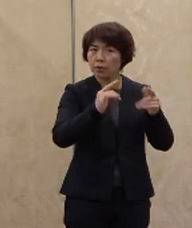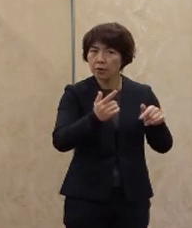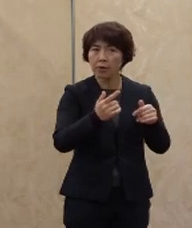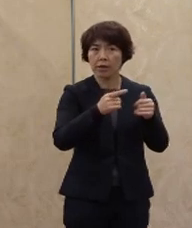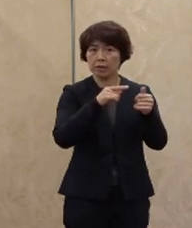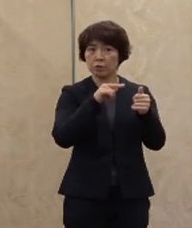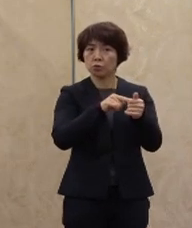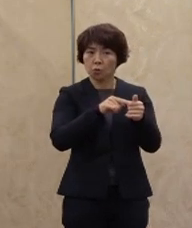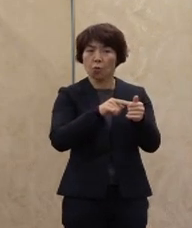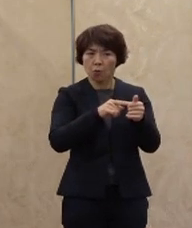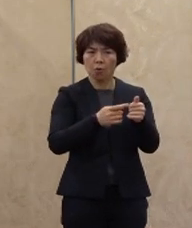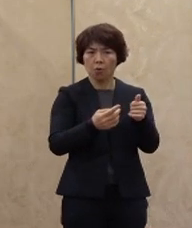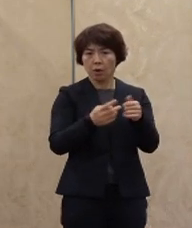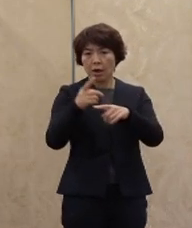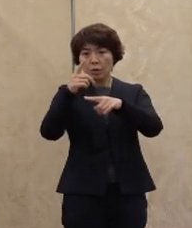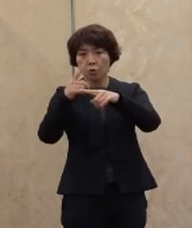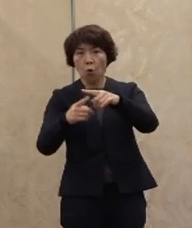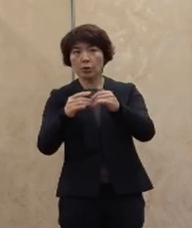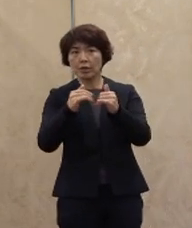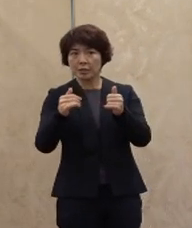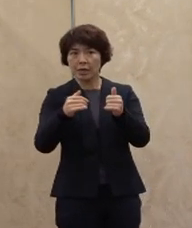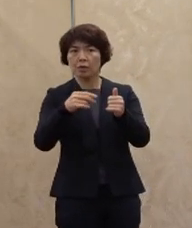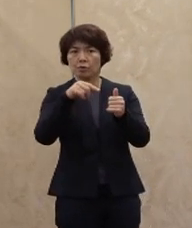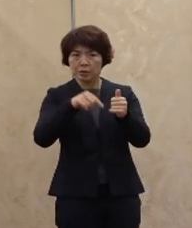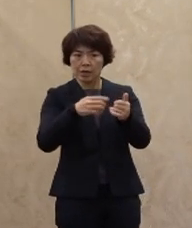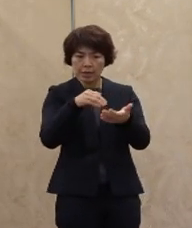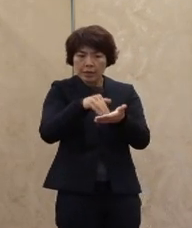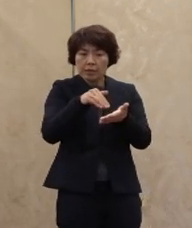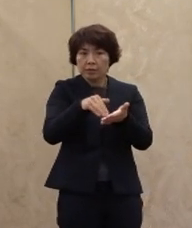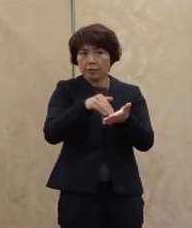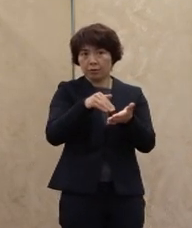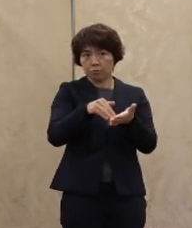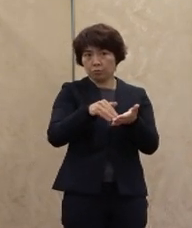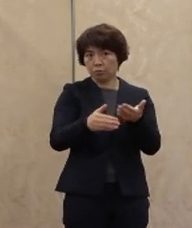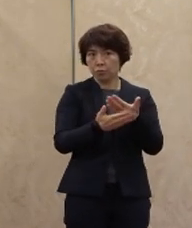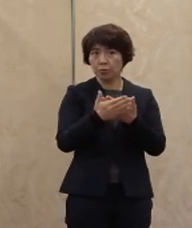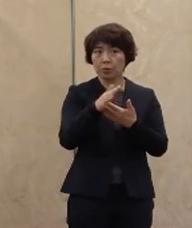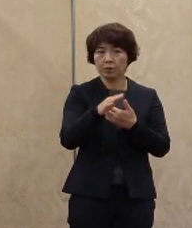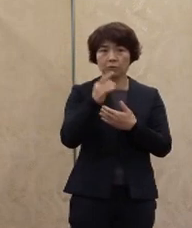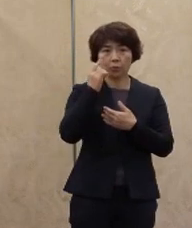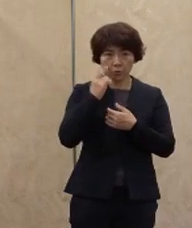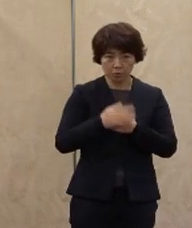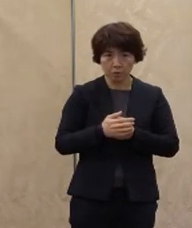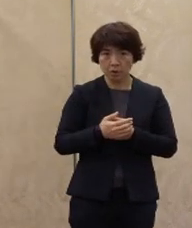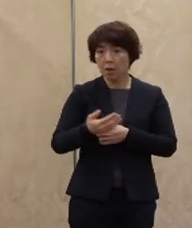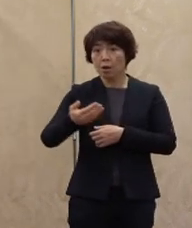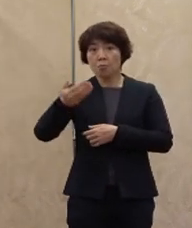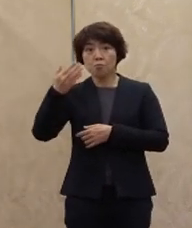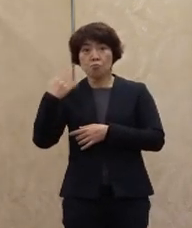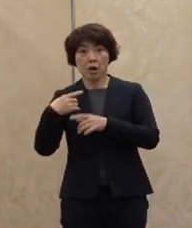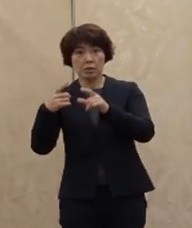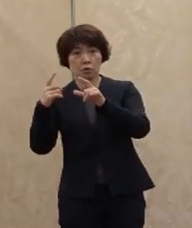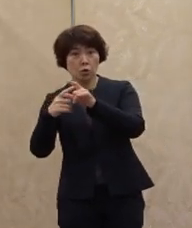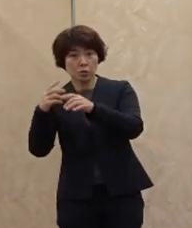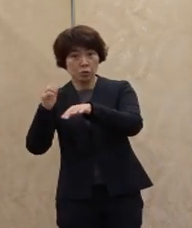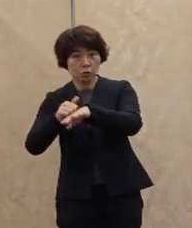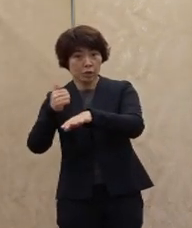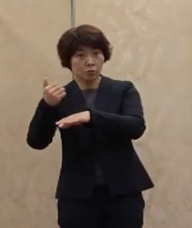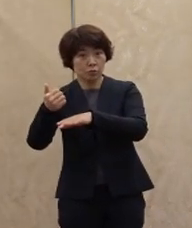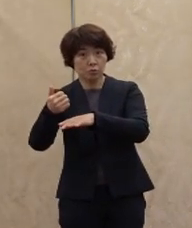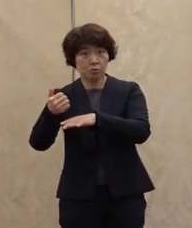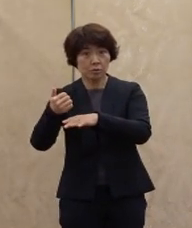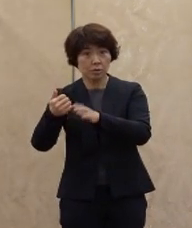人まで陽性者として拾っている部分はあるんだろうなというふうに思います。昔あの巨人の選手がなんかあの出